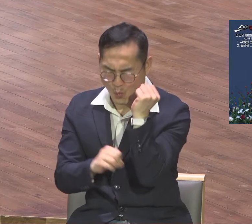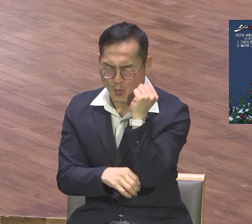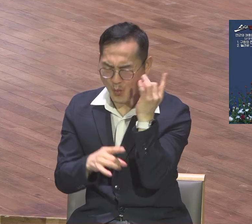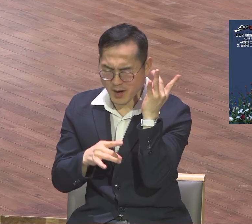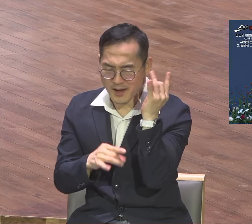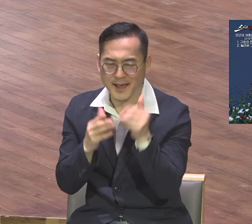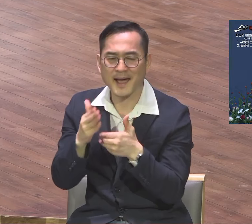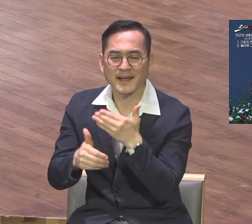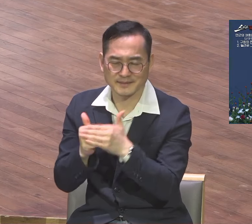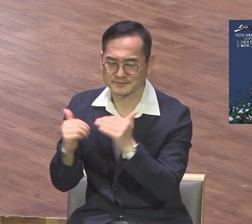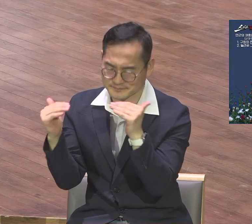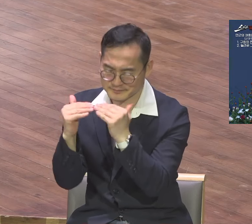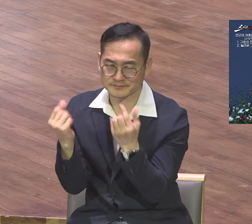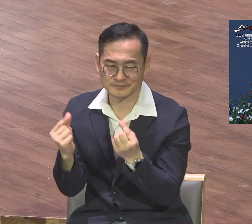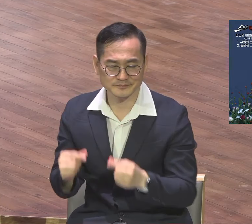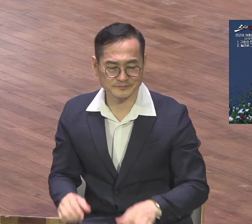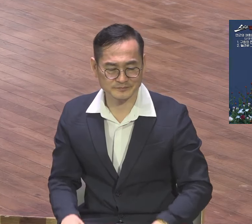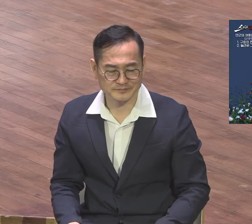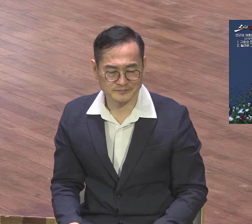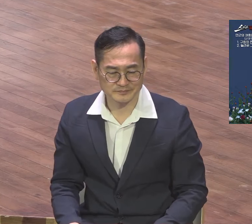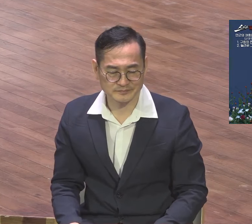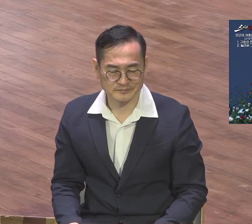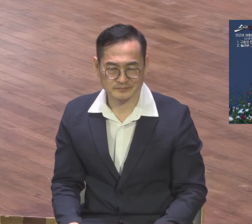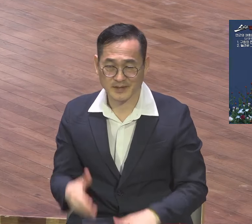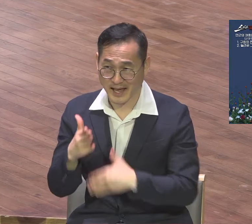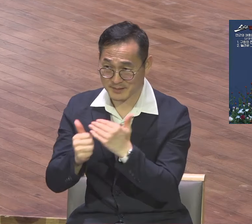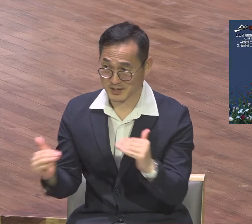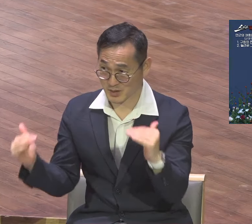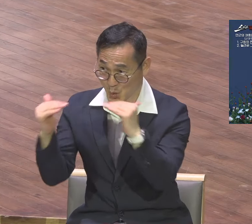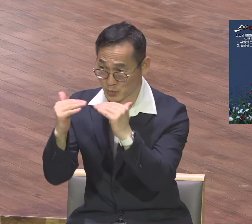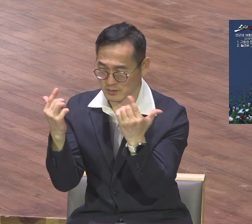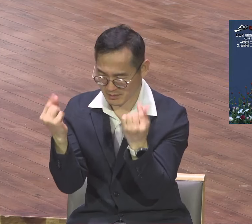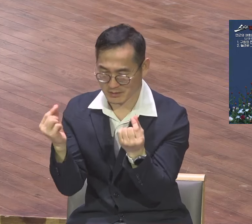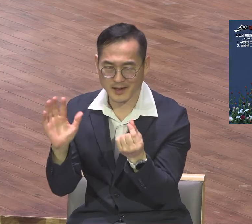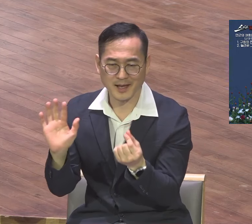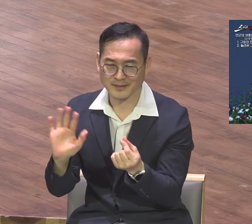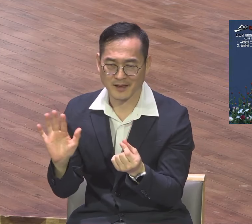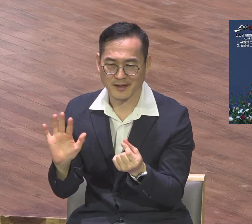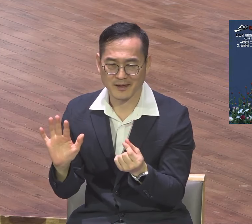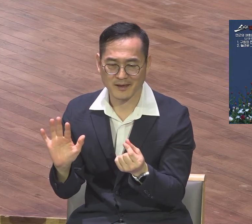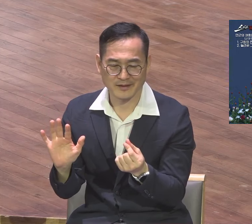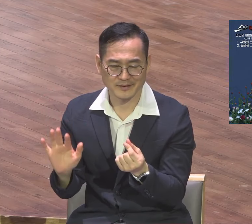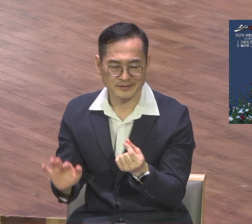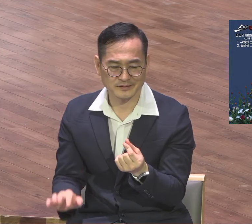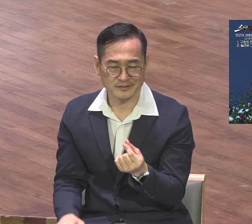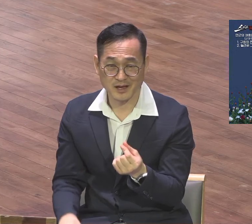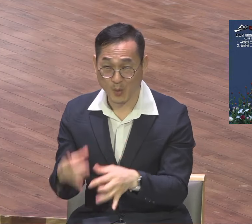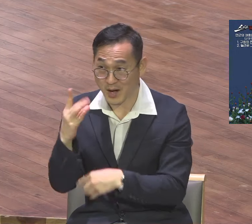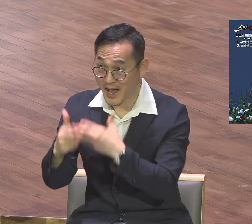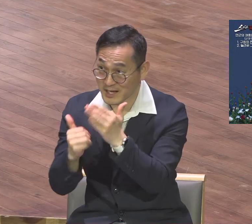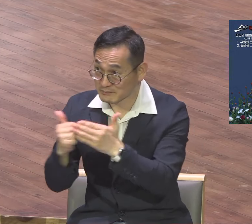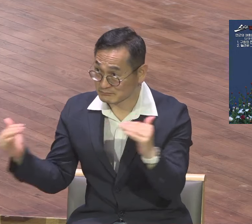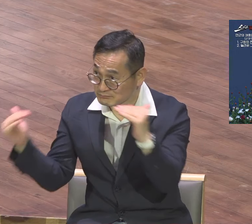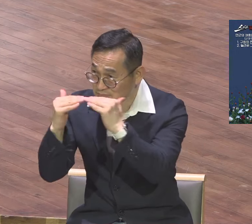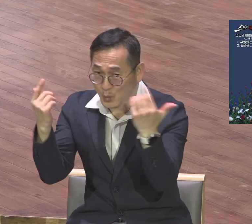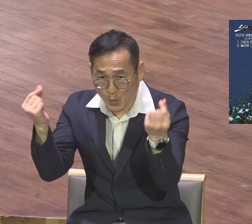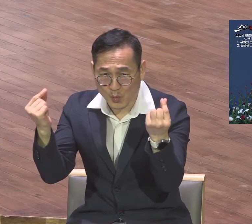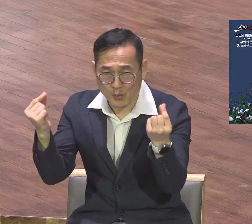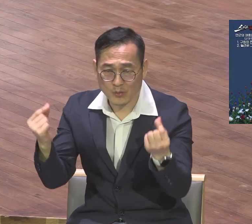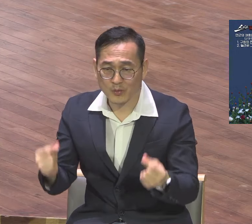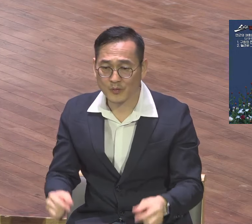그냥 아기가 아니에요. 하나님과 그 근본이 동등하신 분, 하나님의 능력을 그대로 가지신 분이란 뜻이에요.